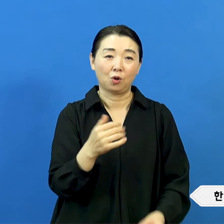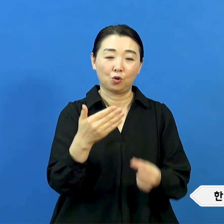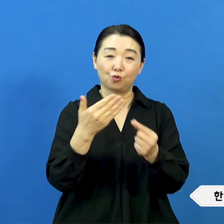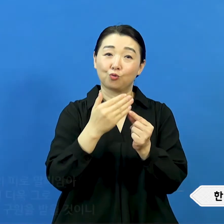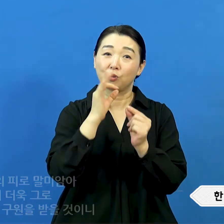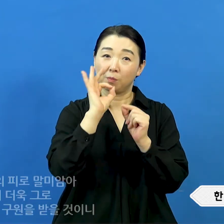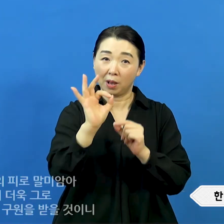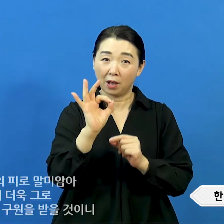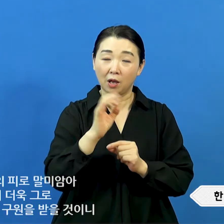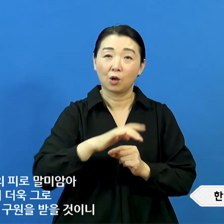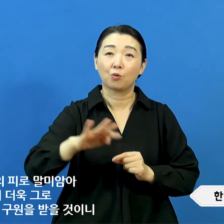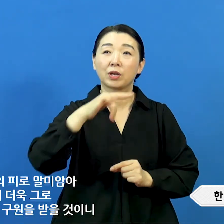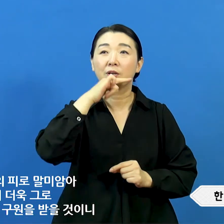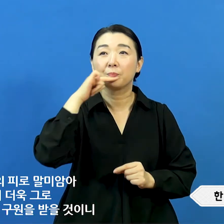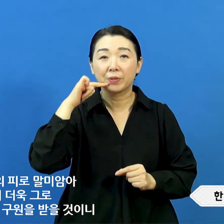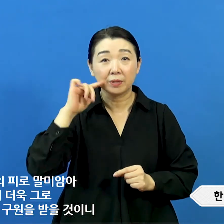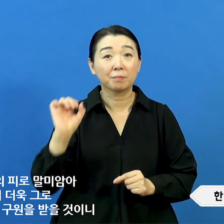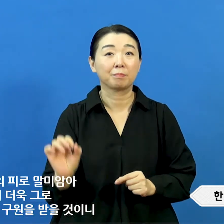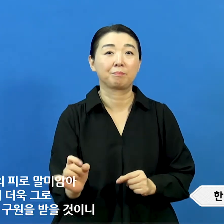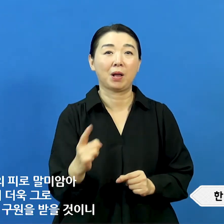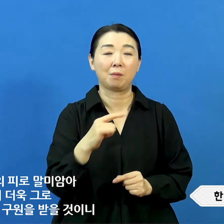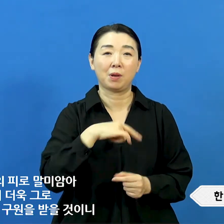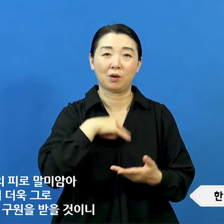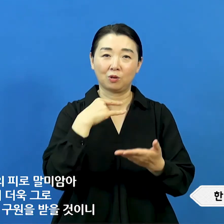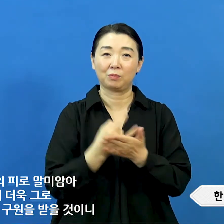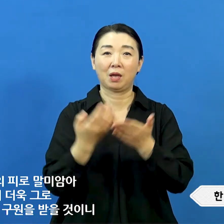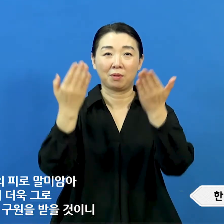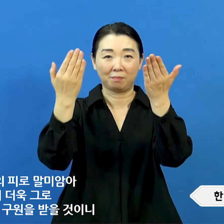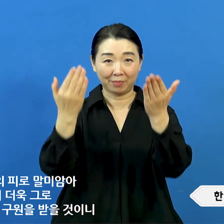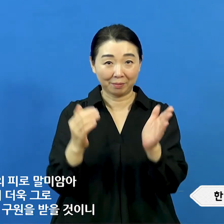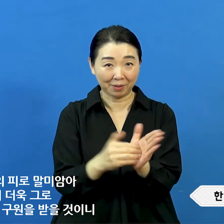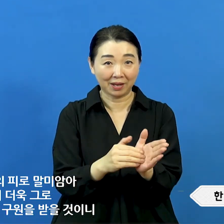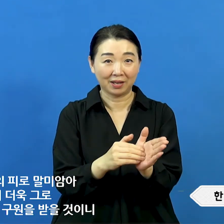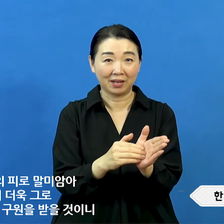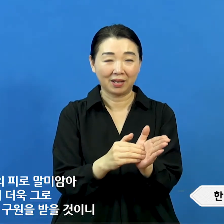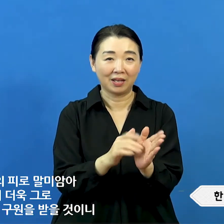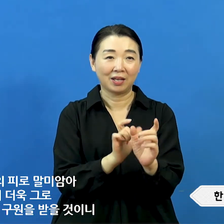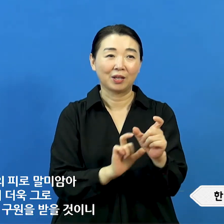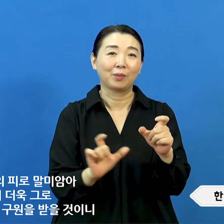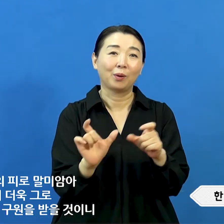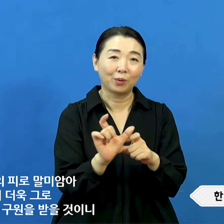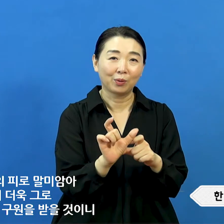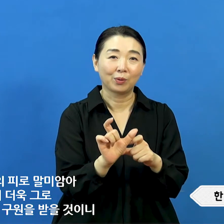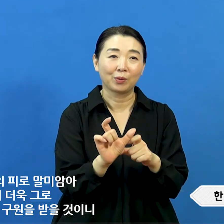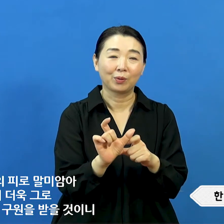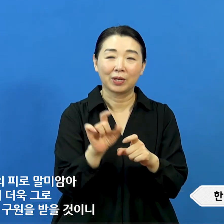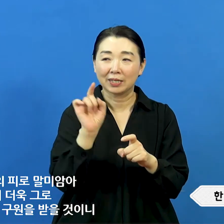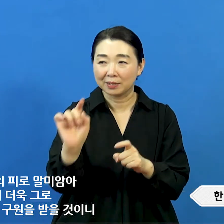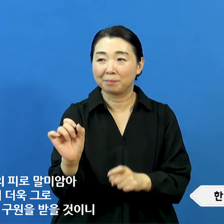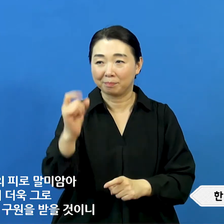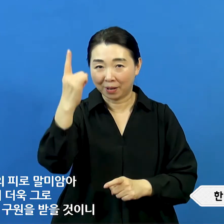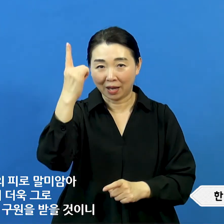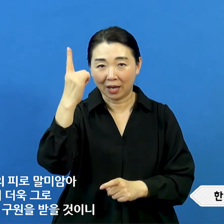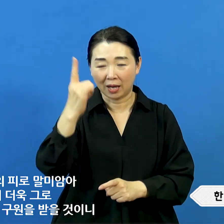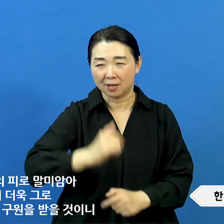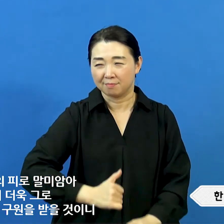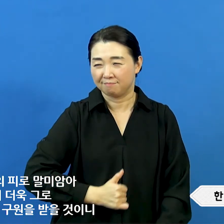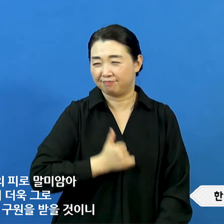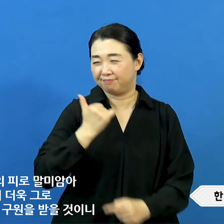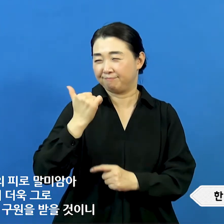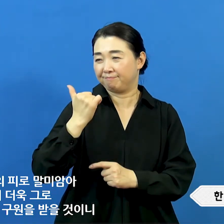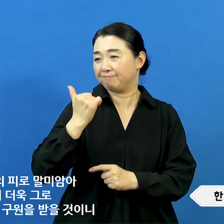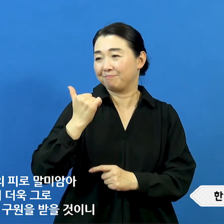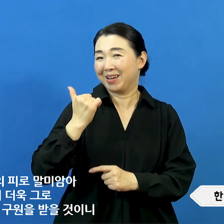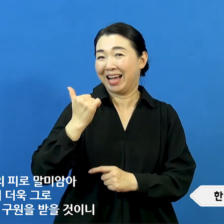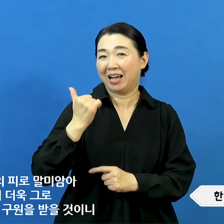이제 우리가 그의 피로 말미암아 의롭다 하심을 받았으니 더욱 그로 말미암아 진노하심에서